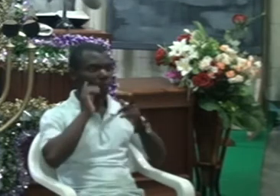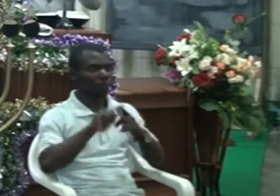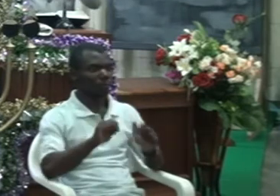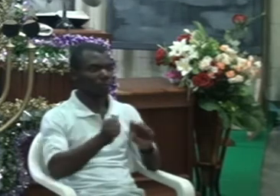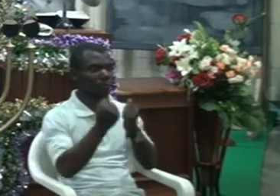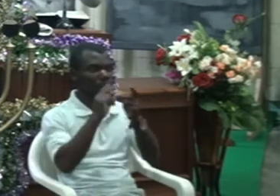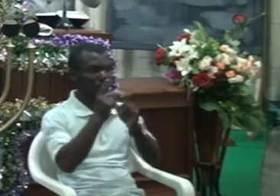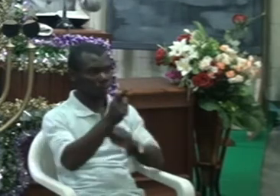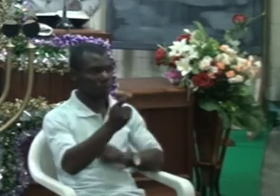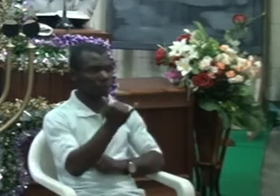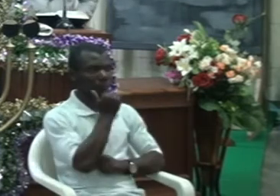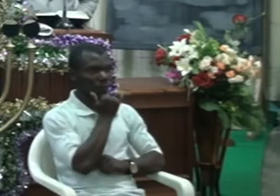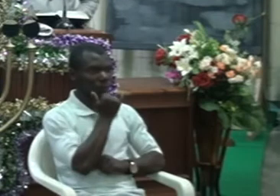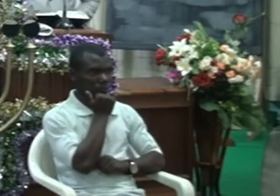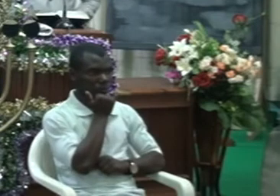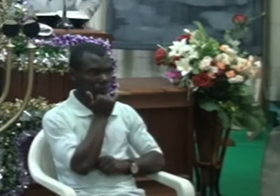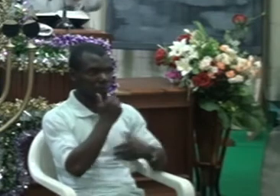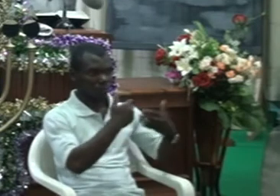Pleure pour tes propres fautes. Et